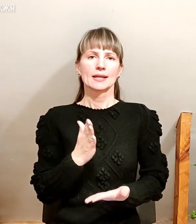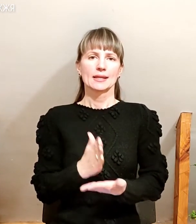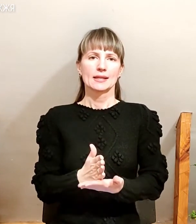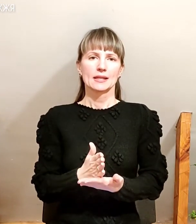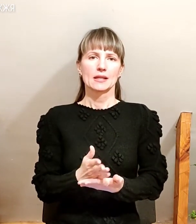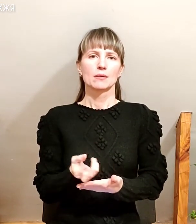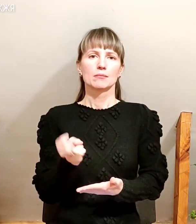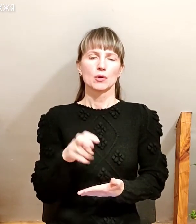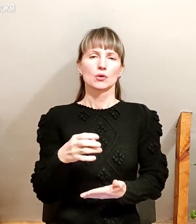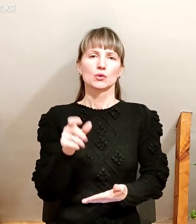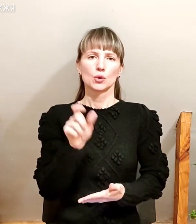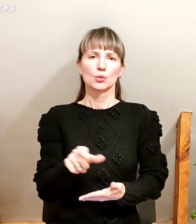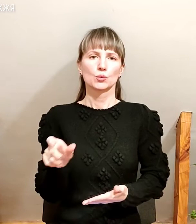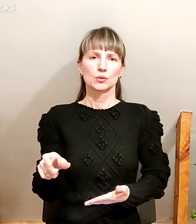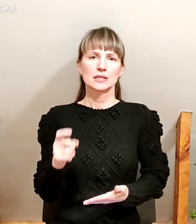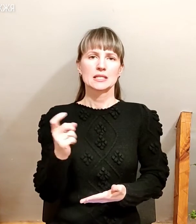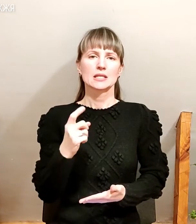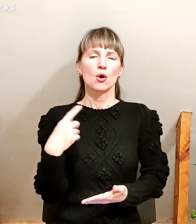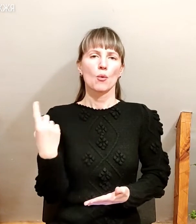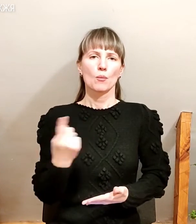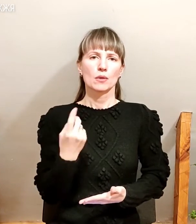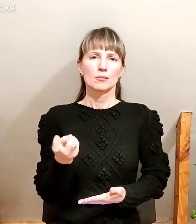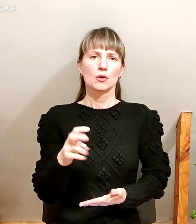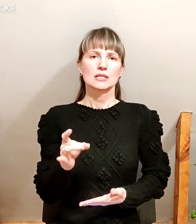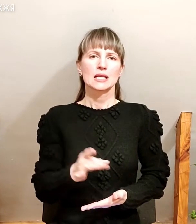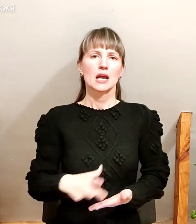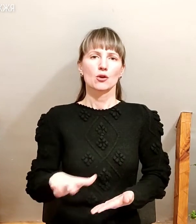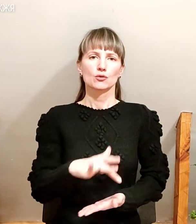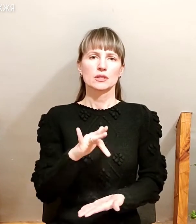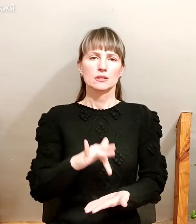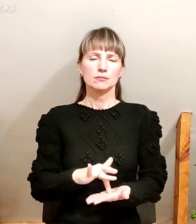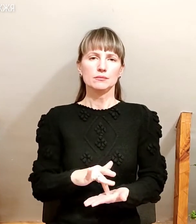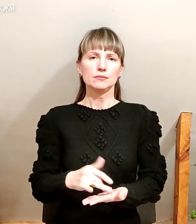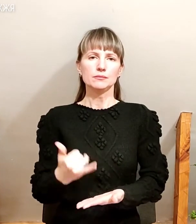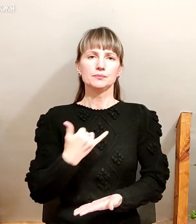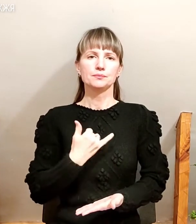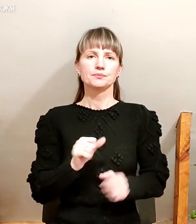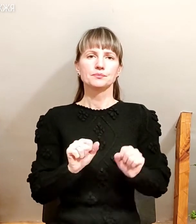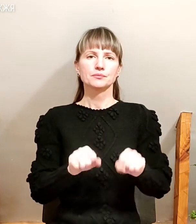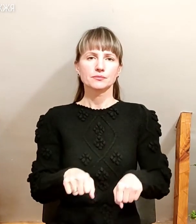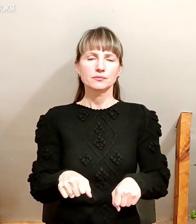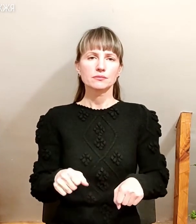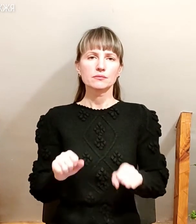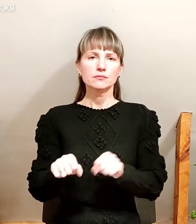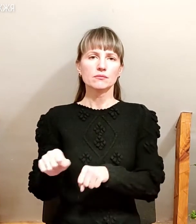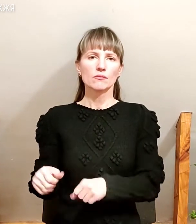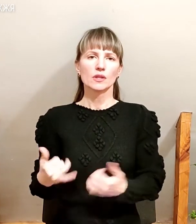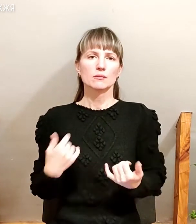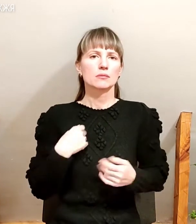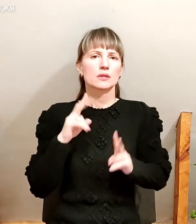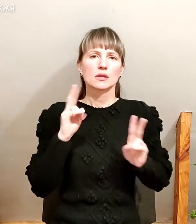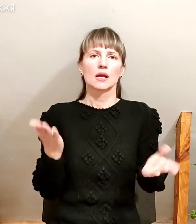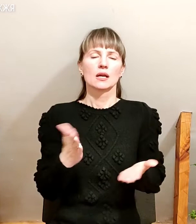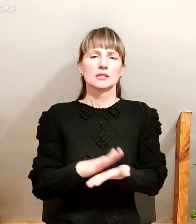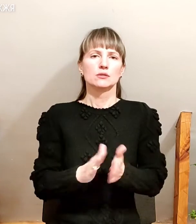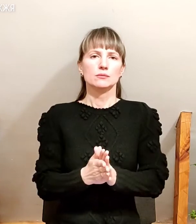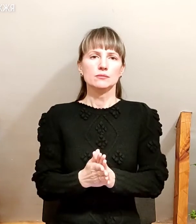звертаються люди, звичайно, з області, з районних центрів. Ну, в нас можливості наразі, ну, ми не знаємо, яка ситуація, розумієте, на дорогах,